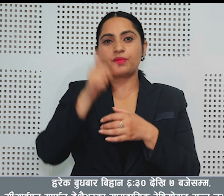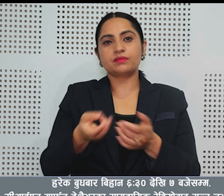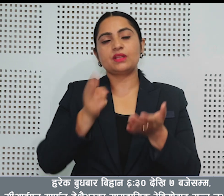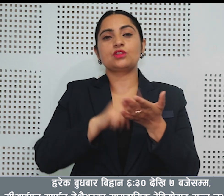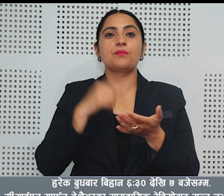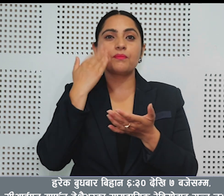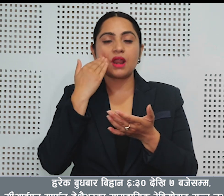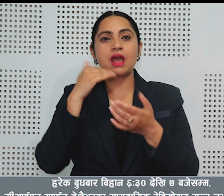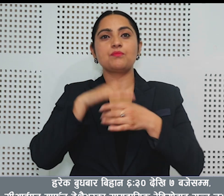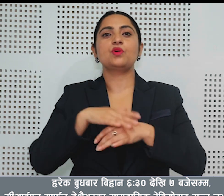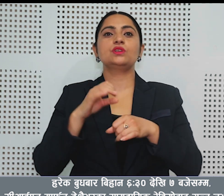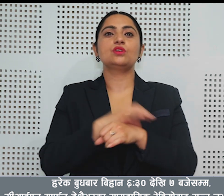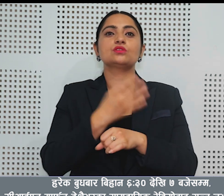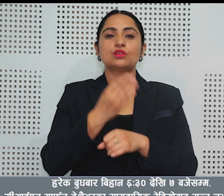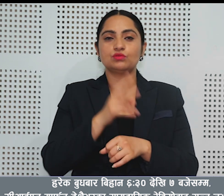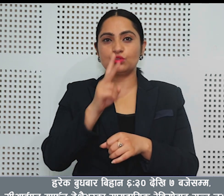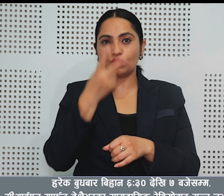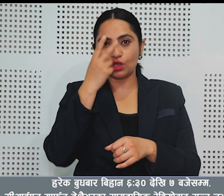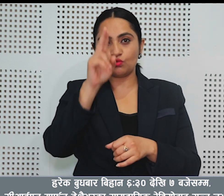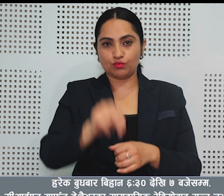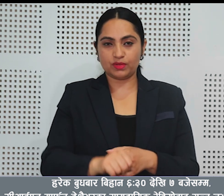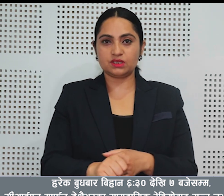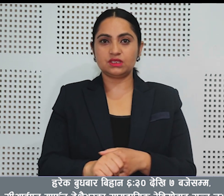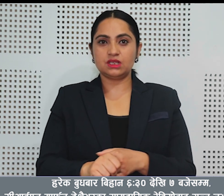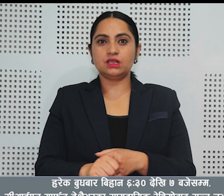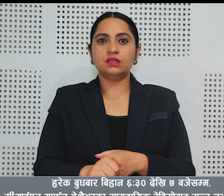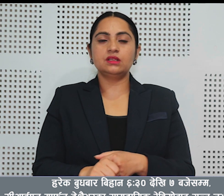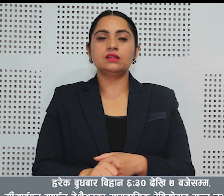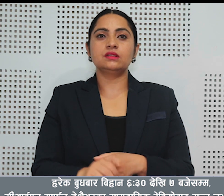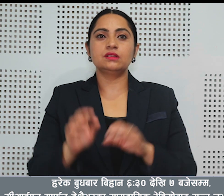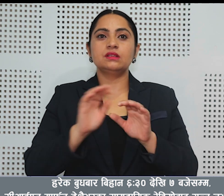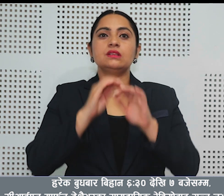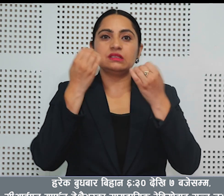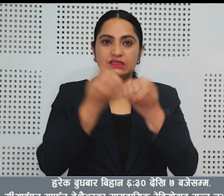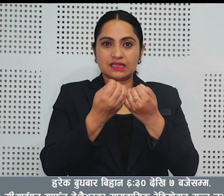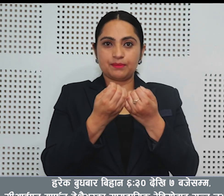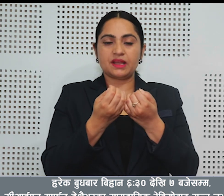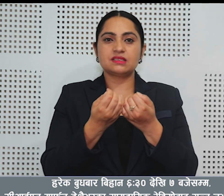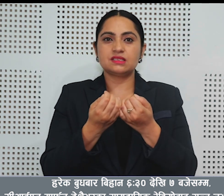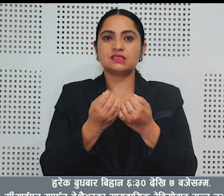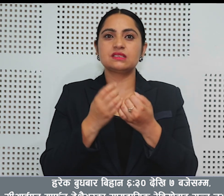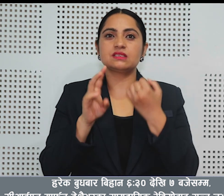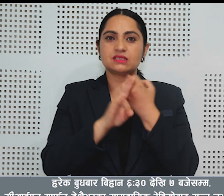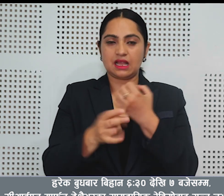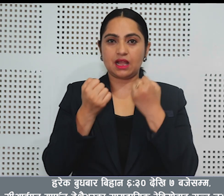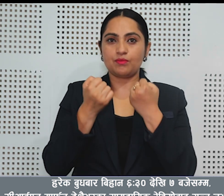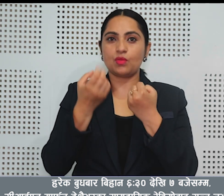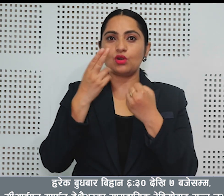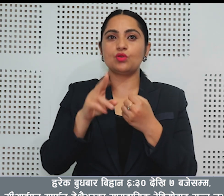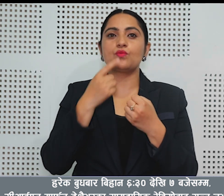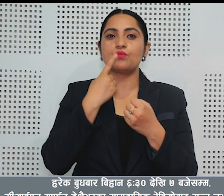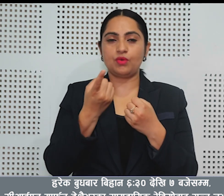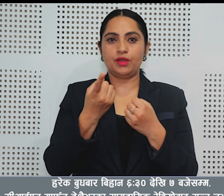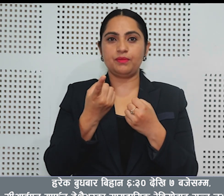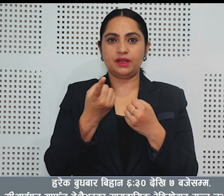महिला बढी हुन्छ भने यो वर्गलाई हेर्ने भनेको हाम्रो सामाजिक विकास शाखा हो। हाम्रो सामाजिक विकास शाखा बलियो भने हाम्रो